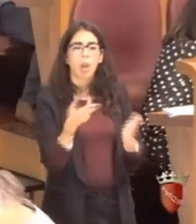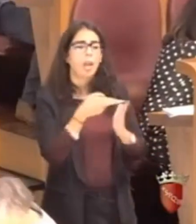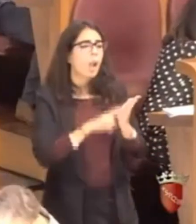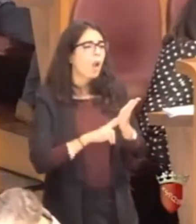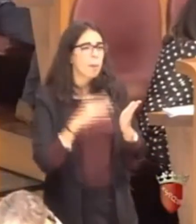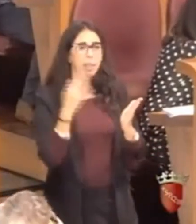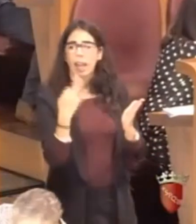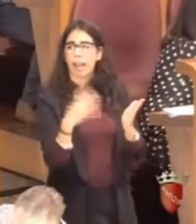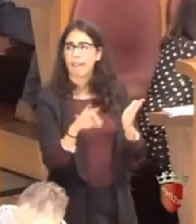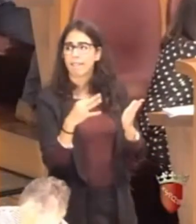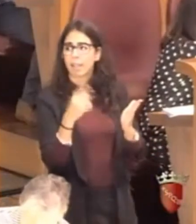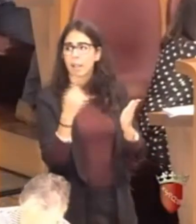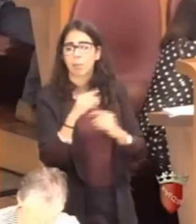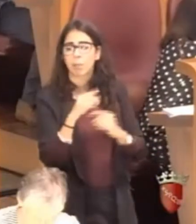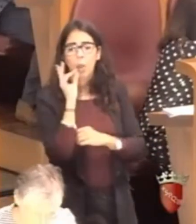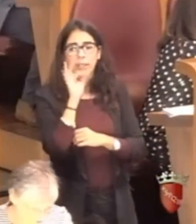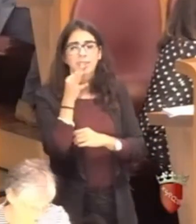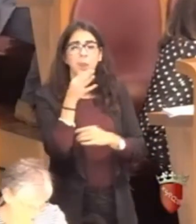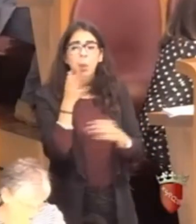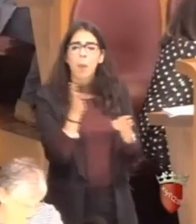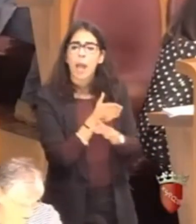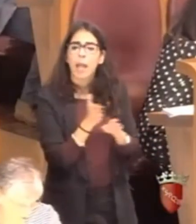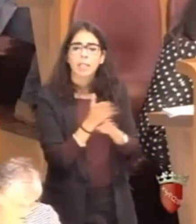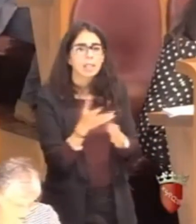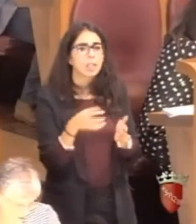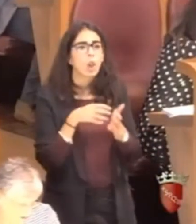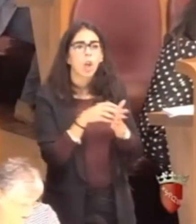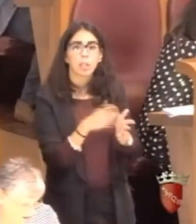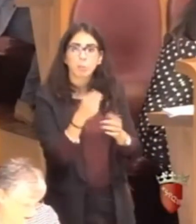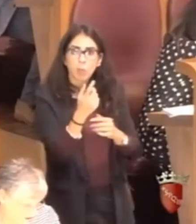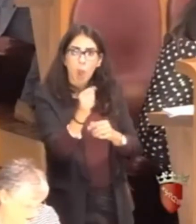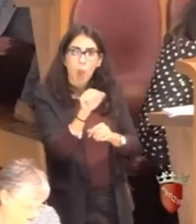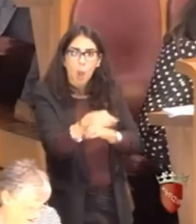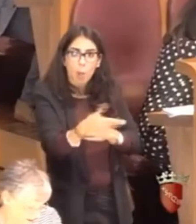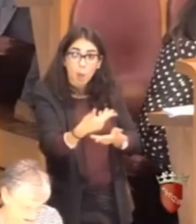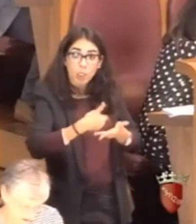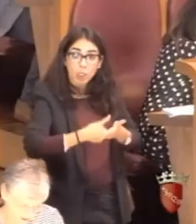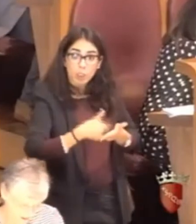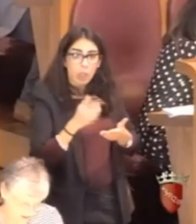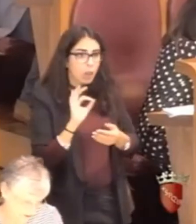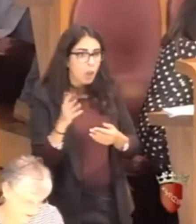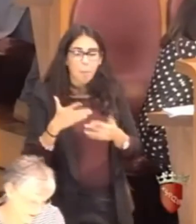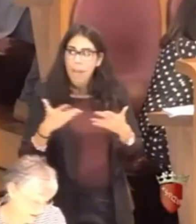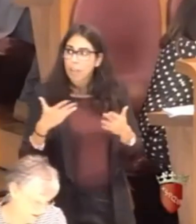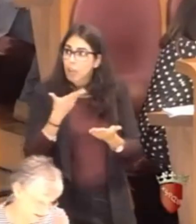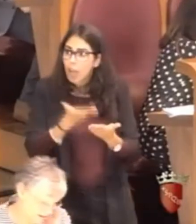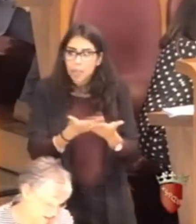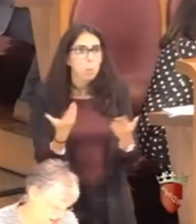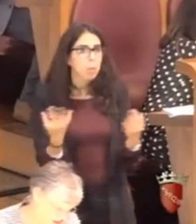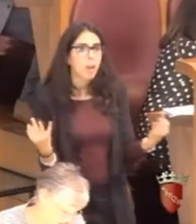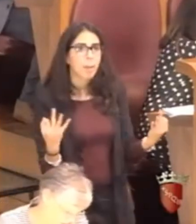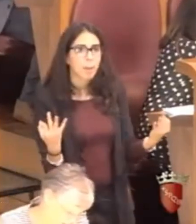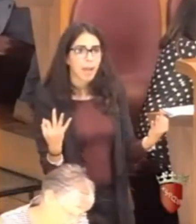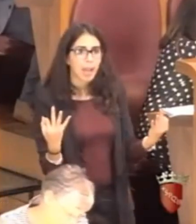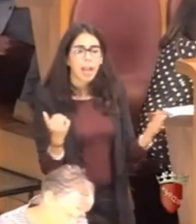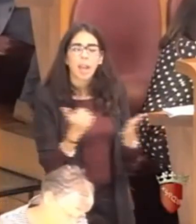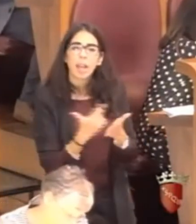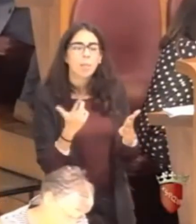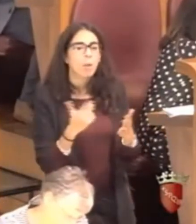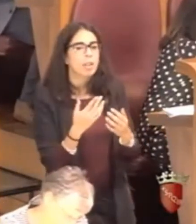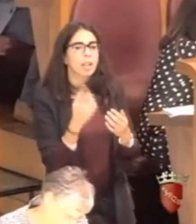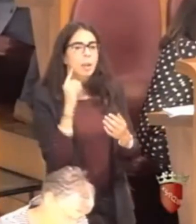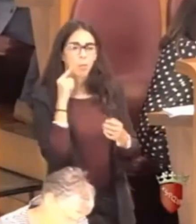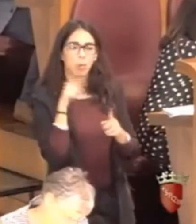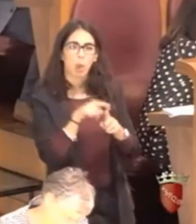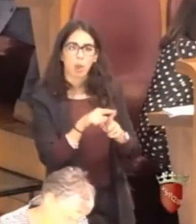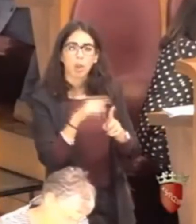qualsiasi contributo, non importa se venga dalle opposizioni o no, però se ben costruito, insomma, c'è stata sempre apertura da